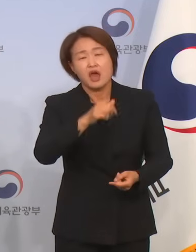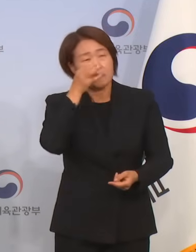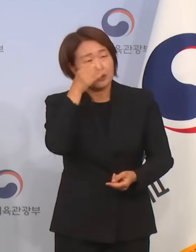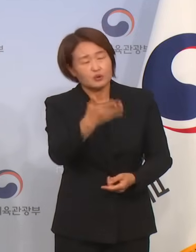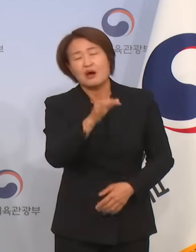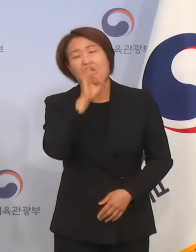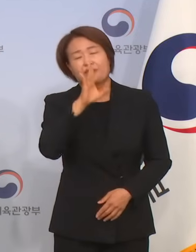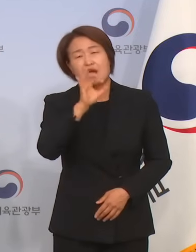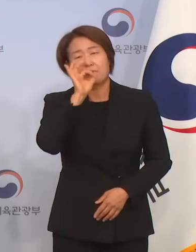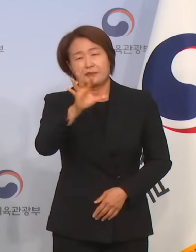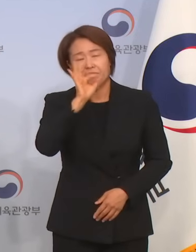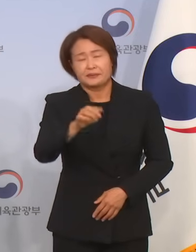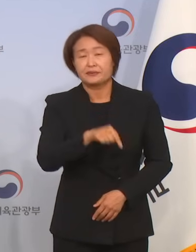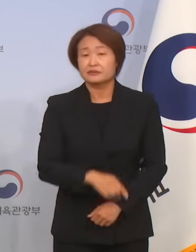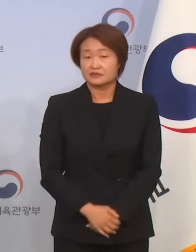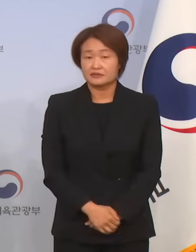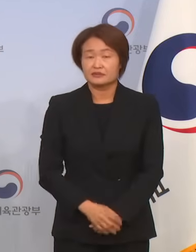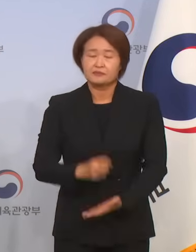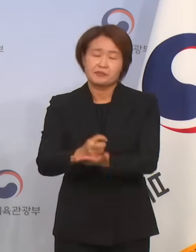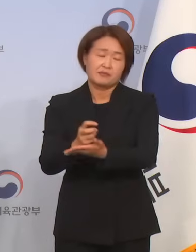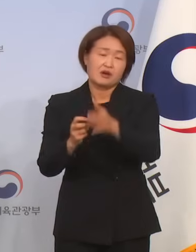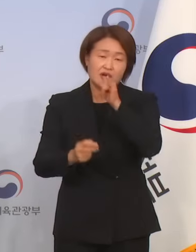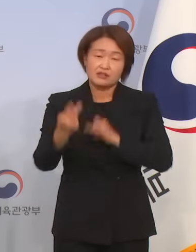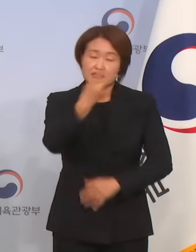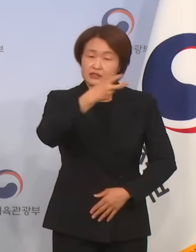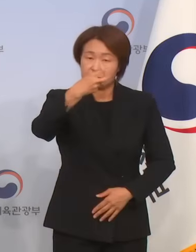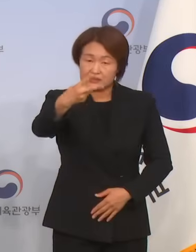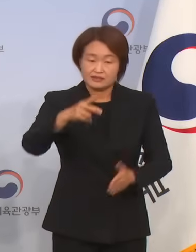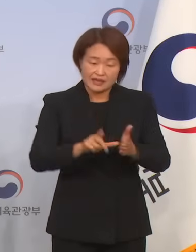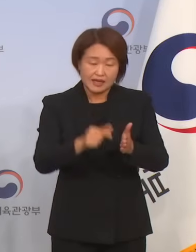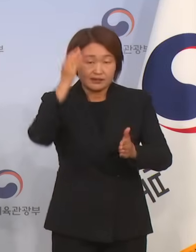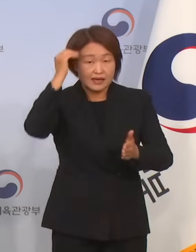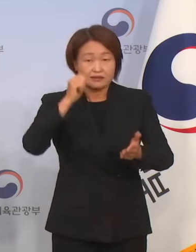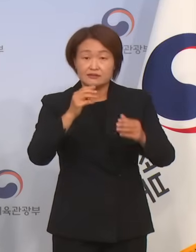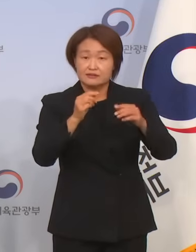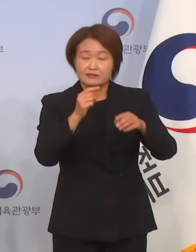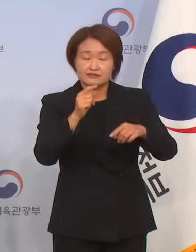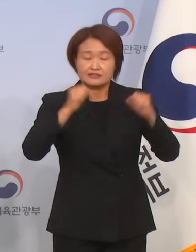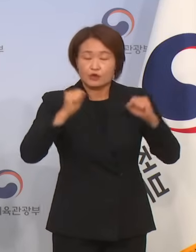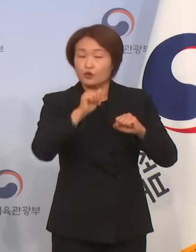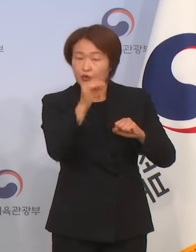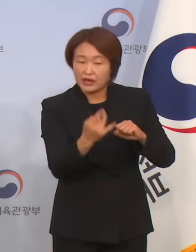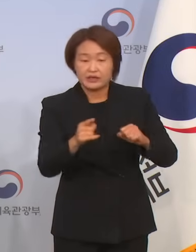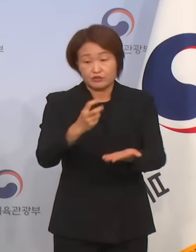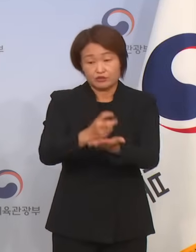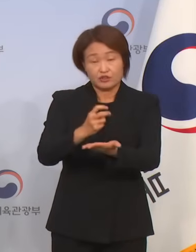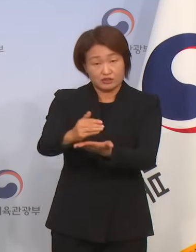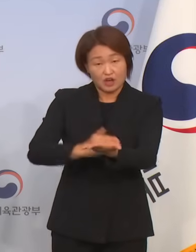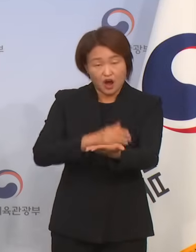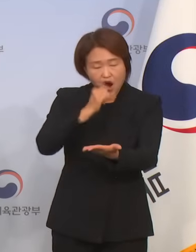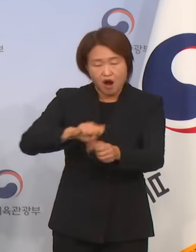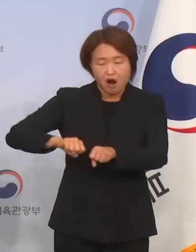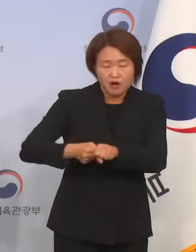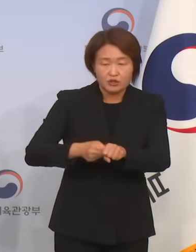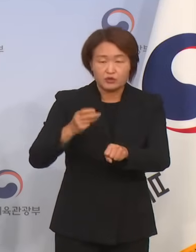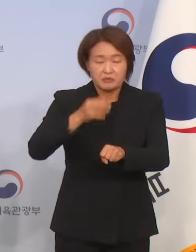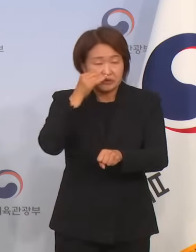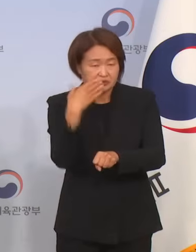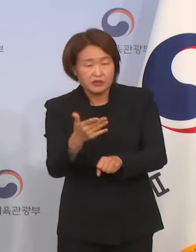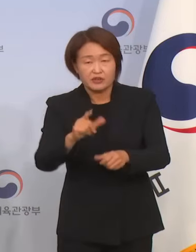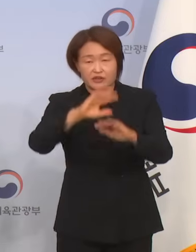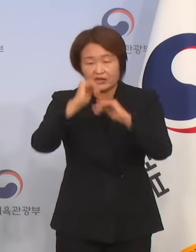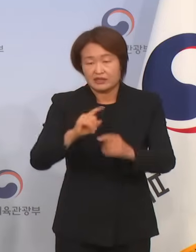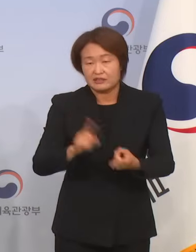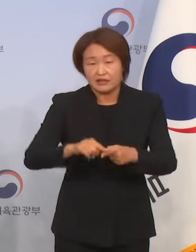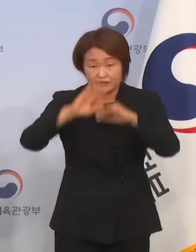규정하고 있었습니다. 2022년에 대한체육회가 이 규정에 대해 징계 사면과 관련된